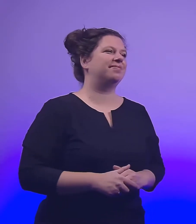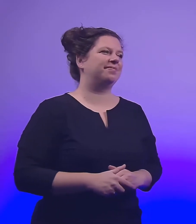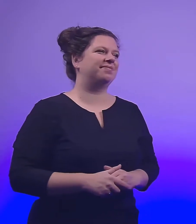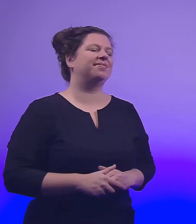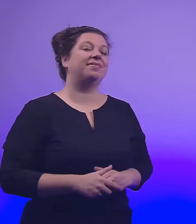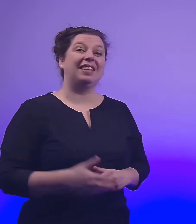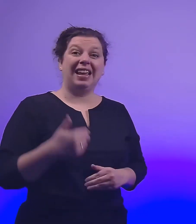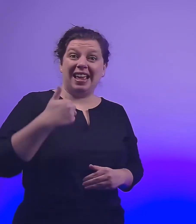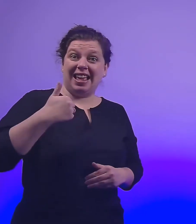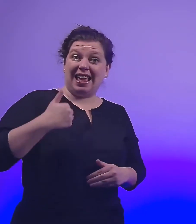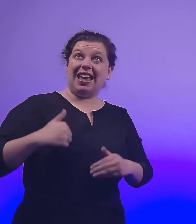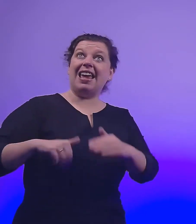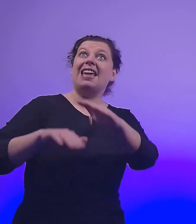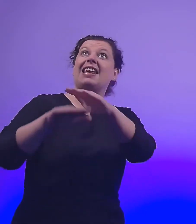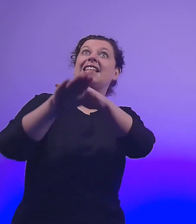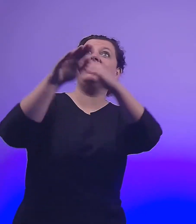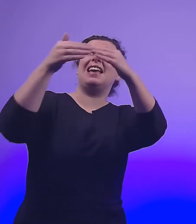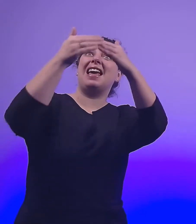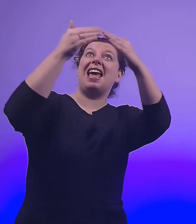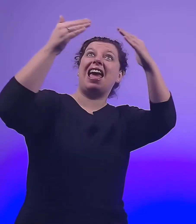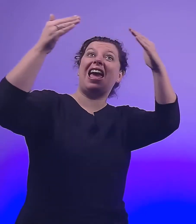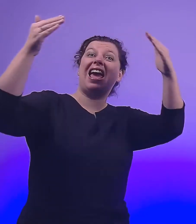eeuwigheid. Hier in de